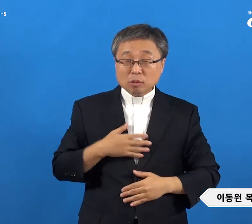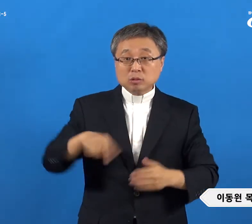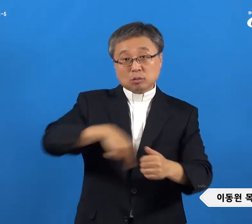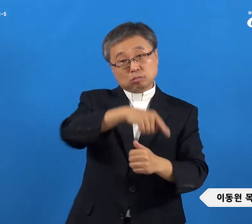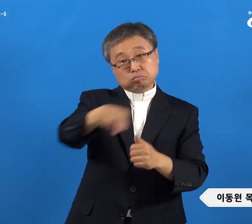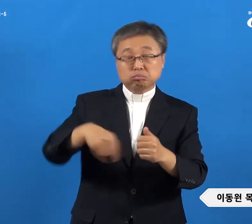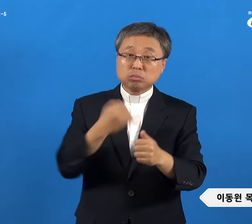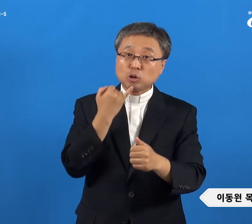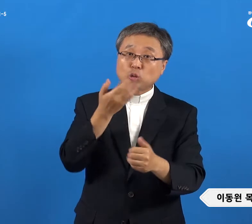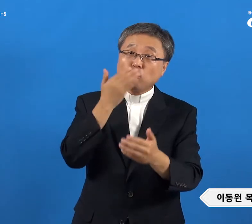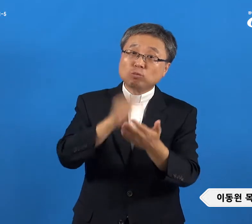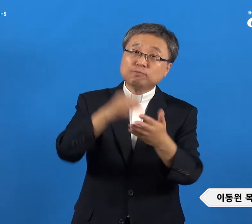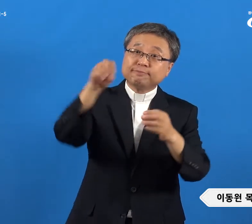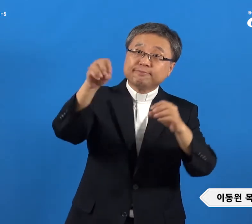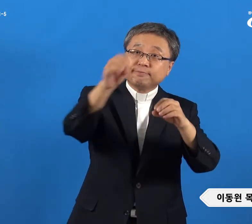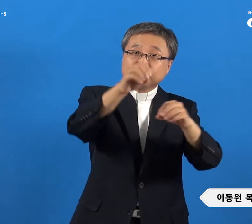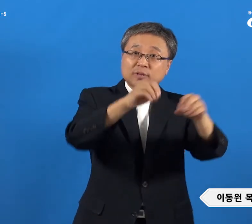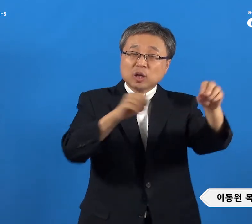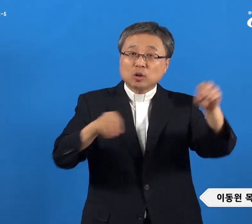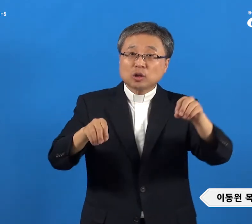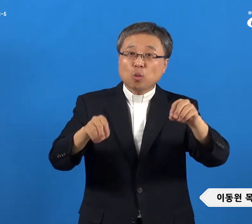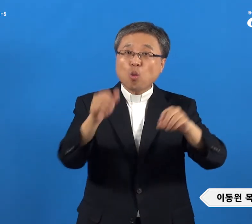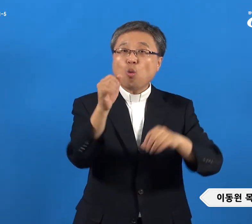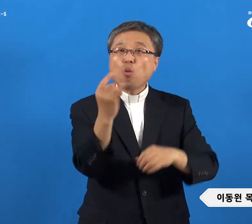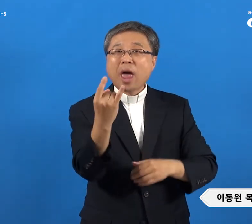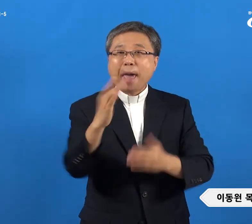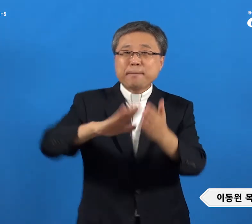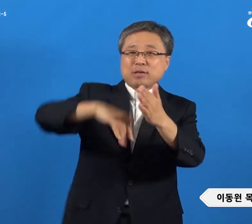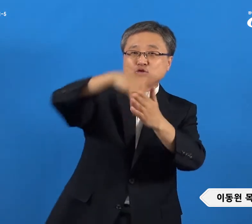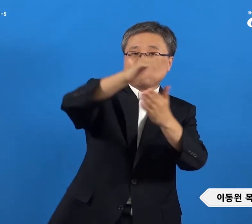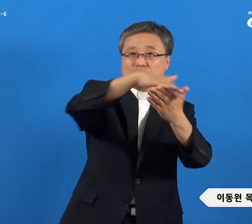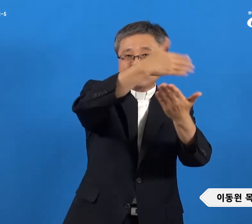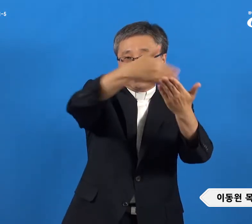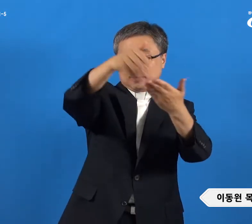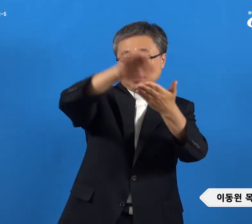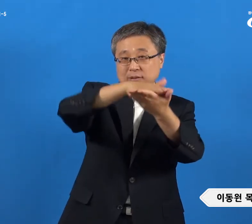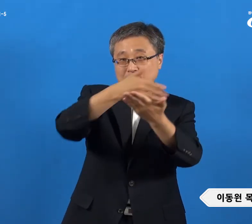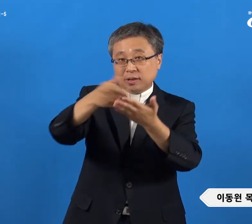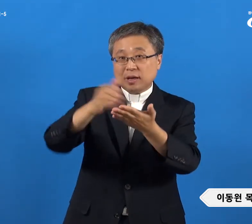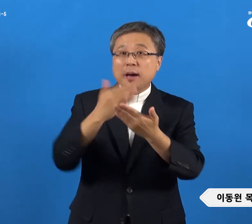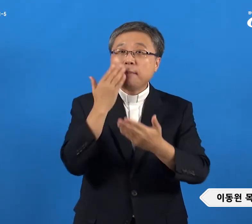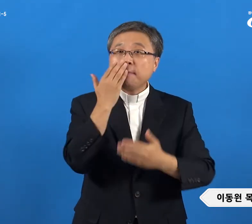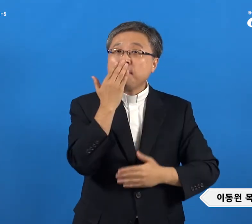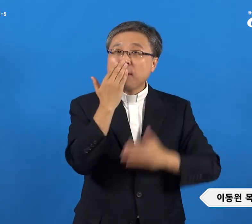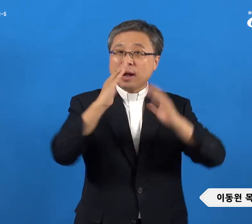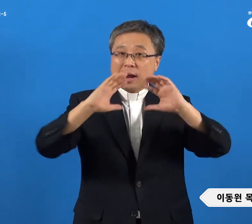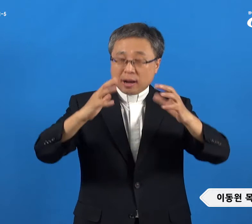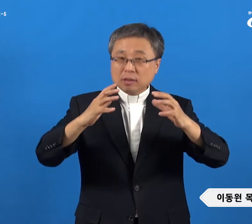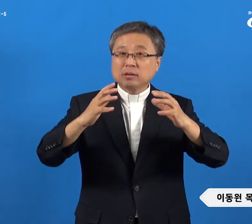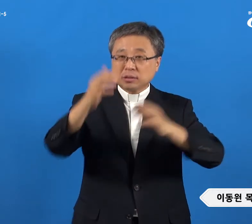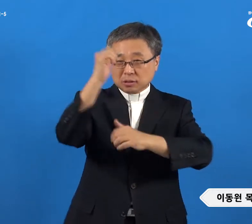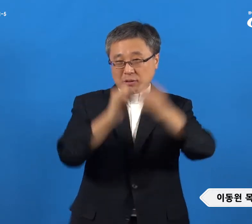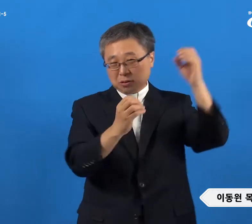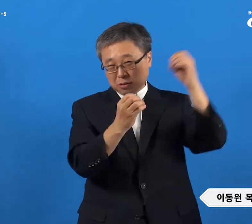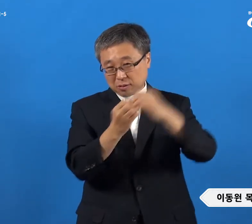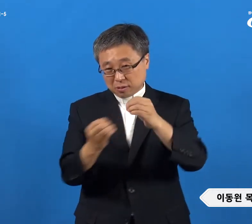거기다 돌을 깔기도 해요. 그 다음에 회반죽을 해요. 회반죽을. 팔레스타인의 아주 티피컬한 전형적인